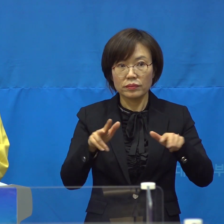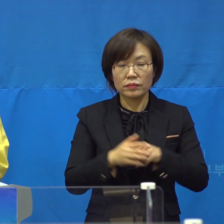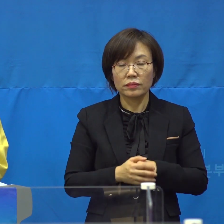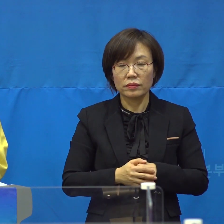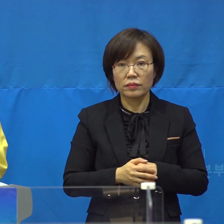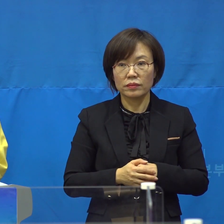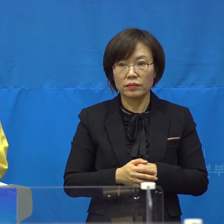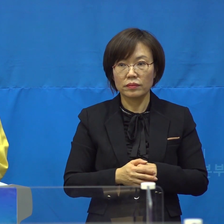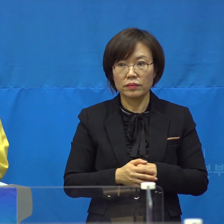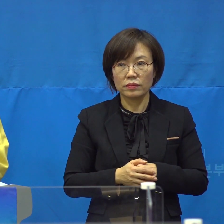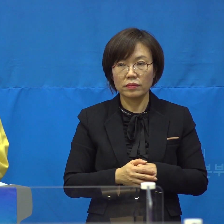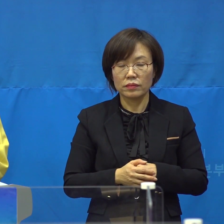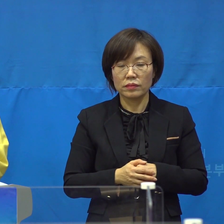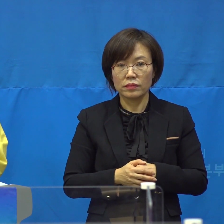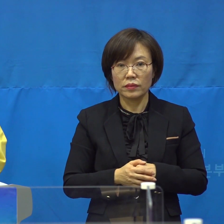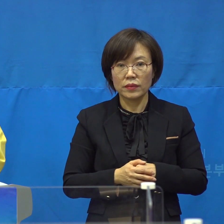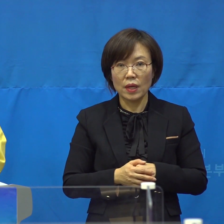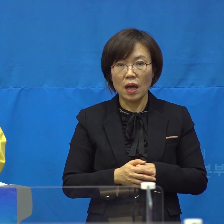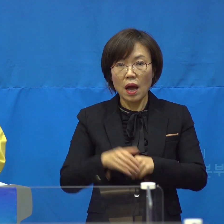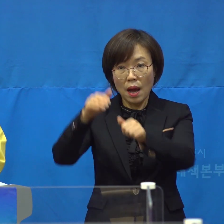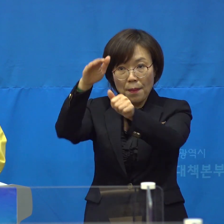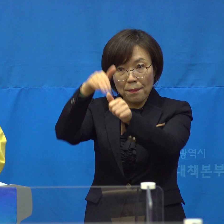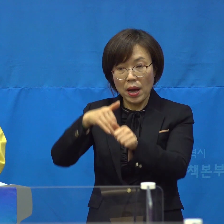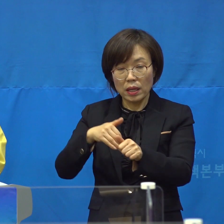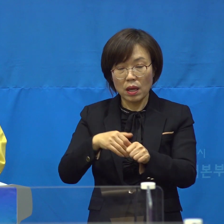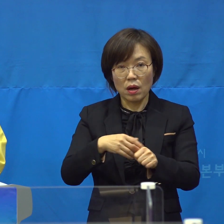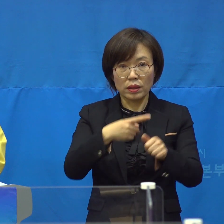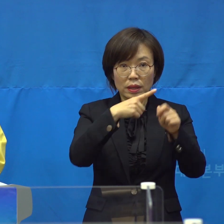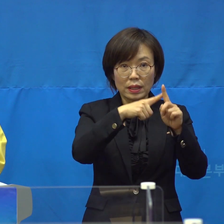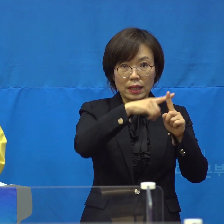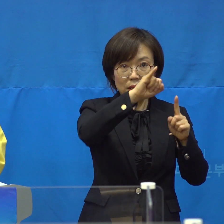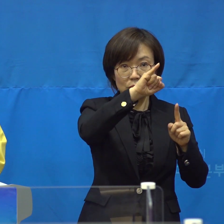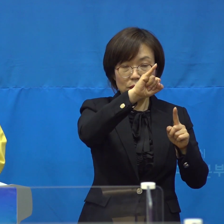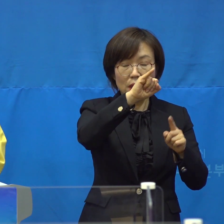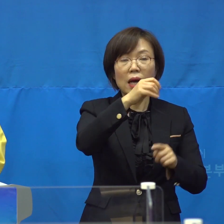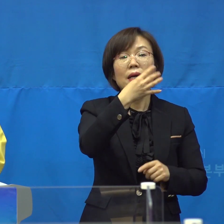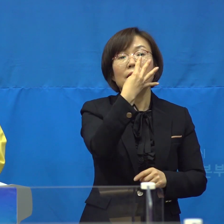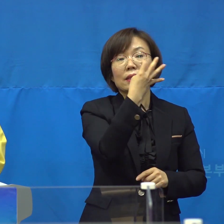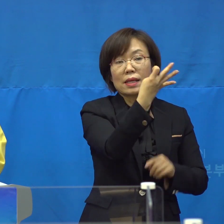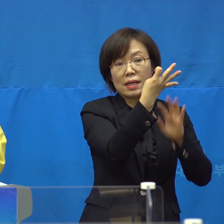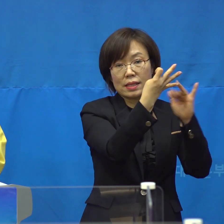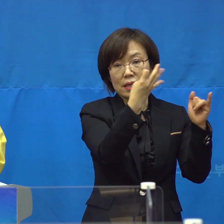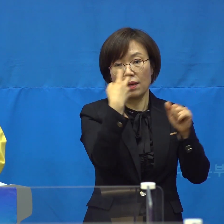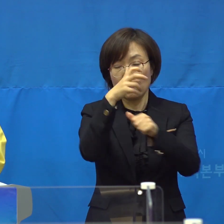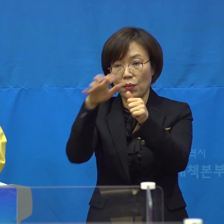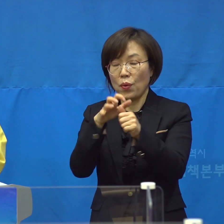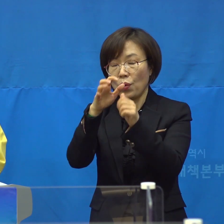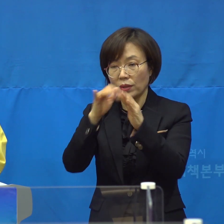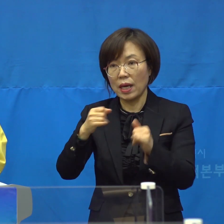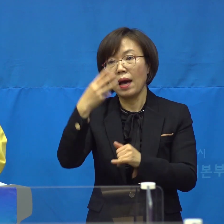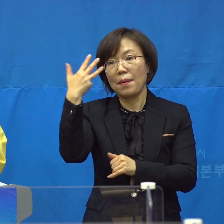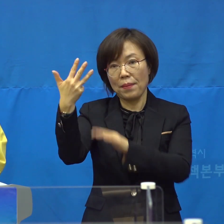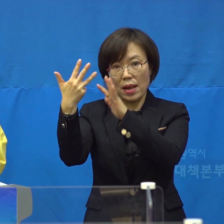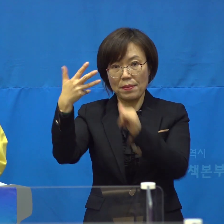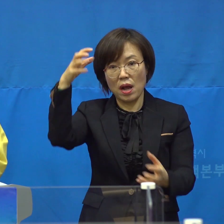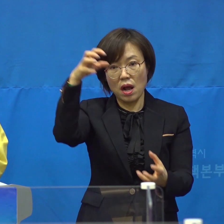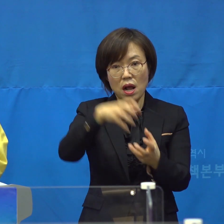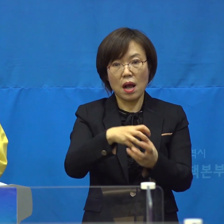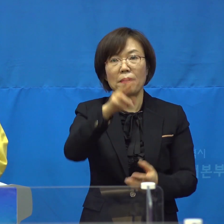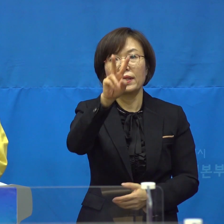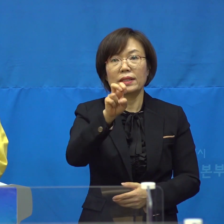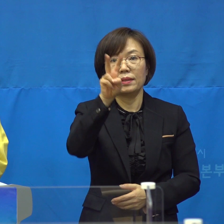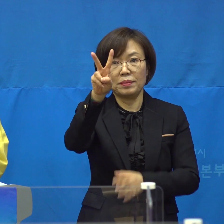지금 중수본에서 파견된 의료 인력은 간호사 14명, 요양보호사 8명,